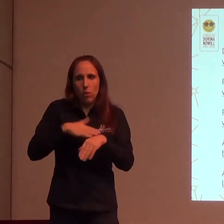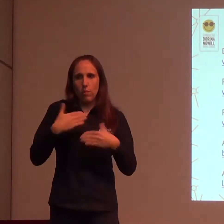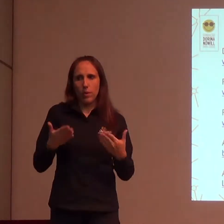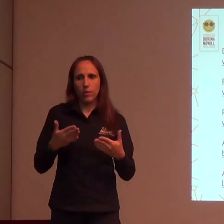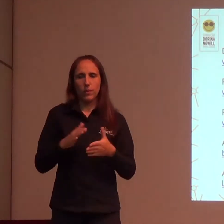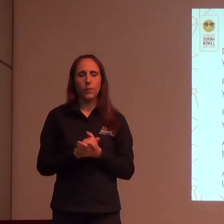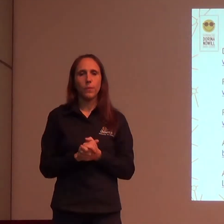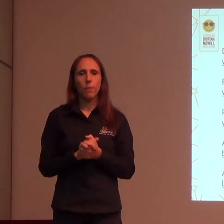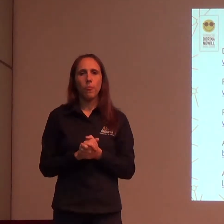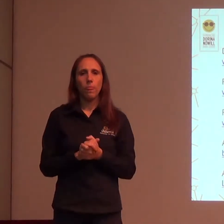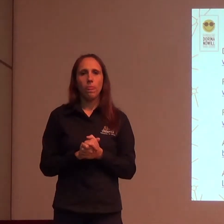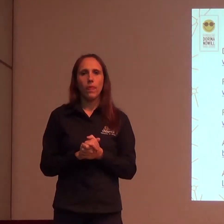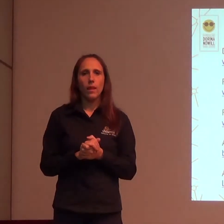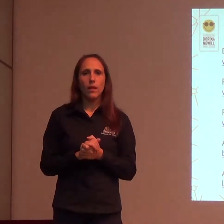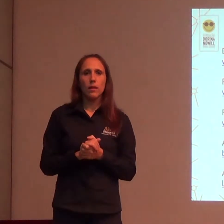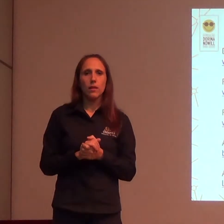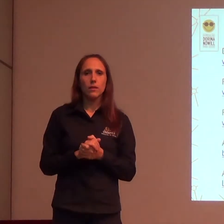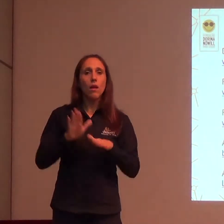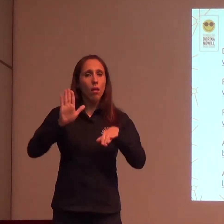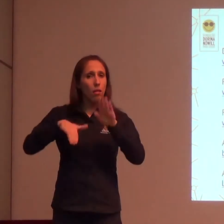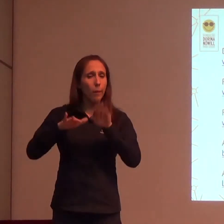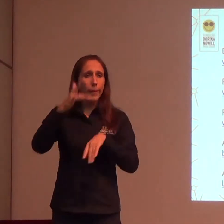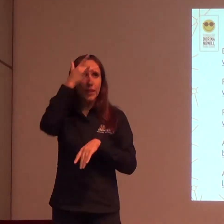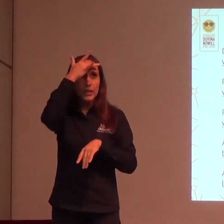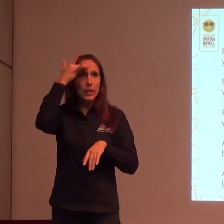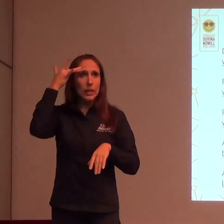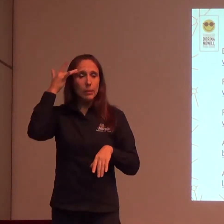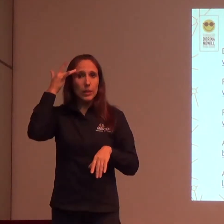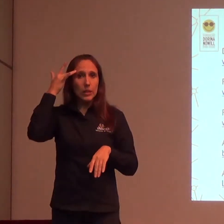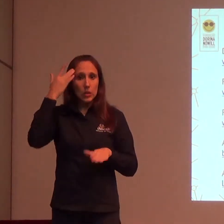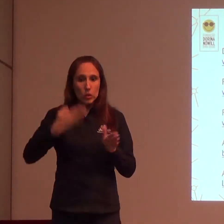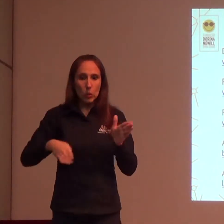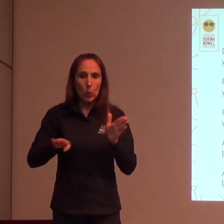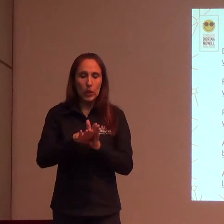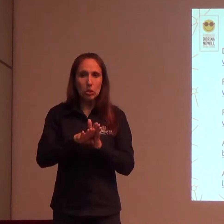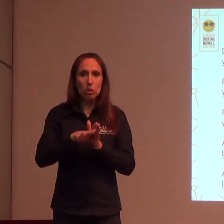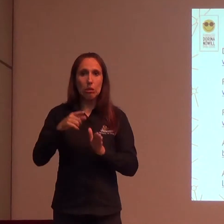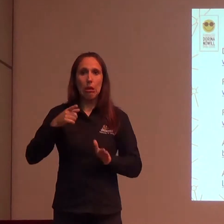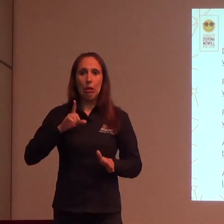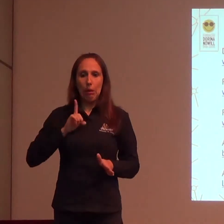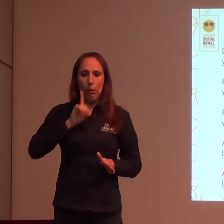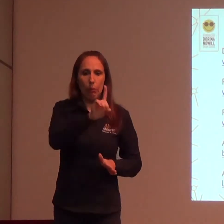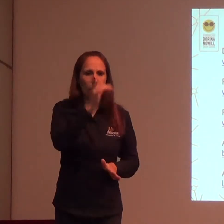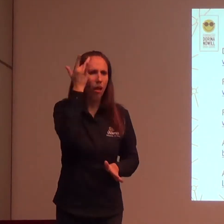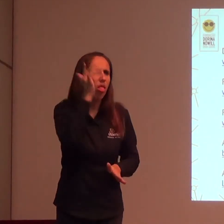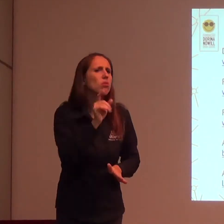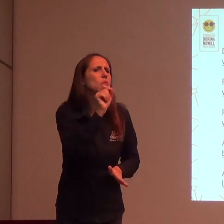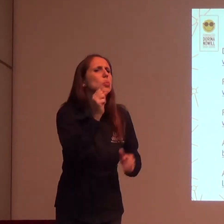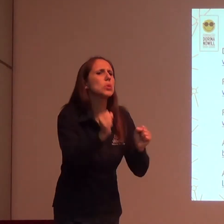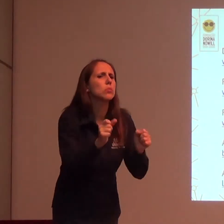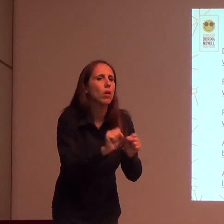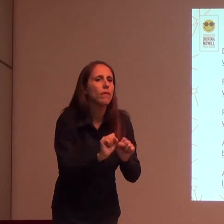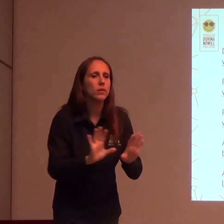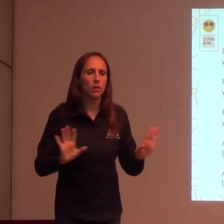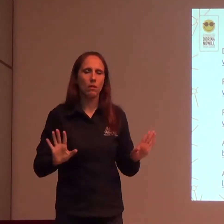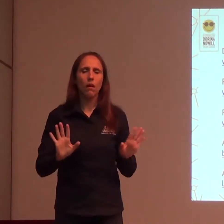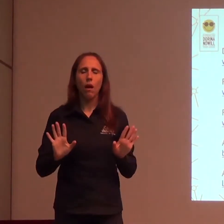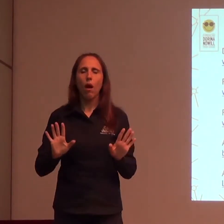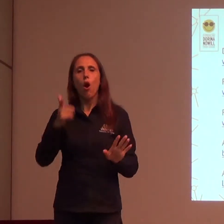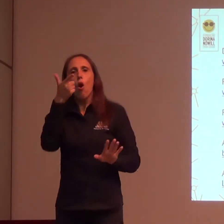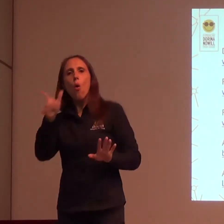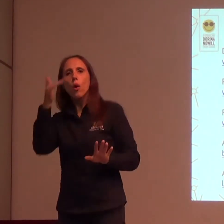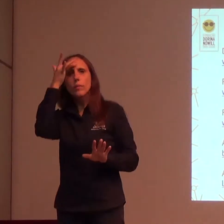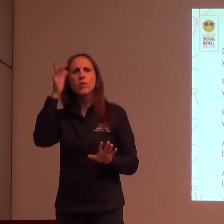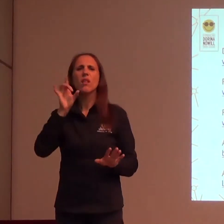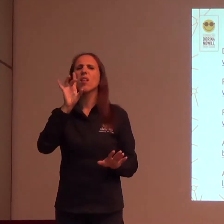muito já, eu não sei, né? Chega lá e fala, eu não sei, o que vocês podem fazer? E tem pessoas que falam, não, eu só quero andar com a bengala e é